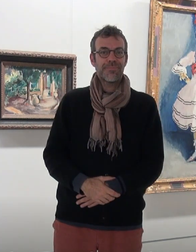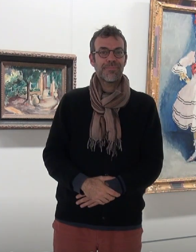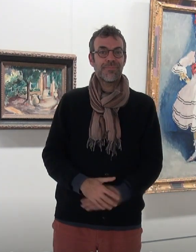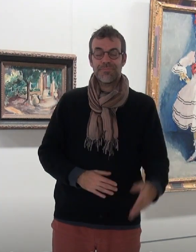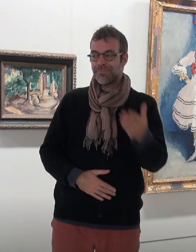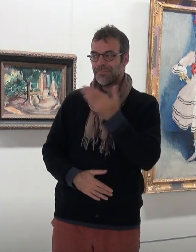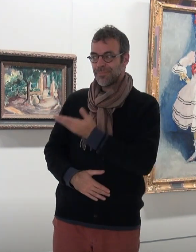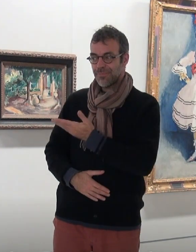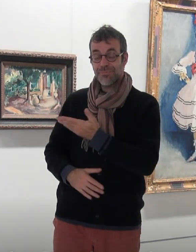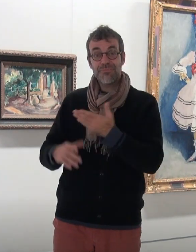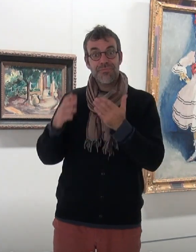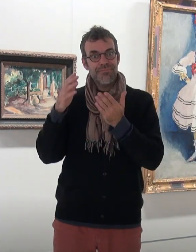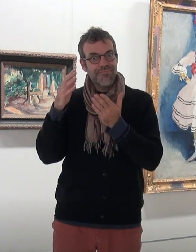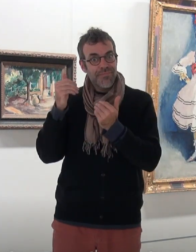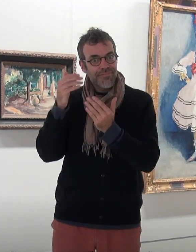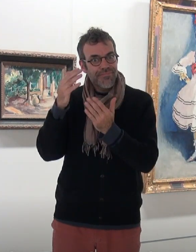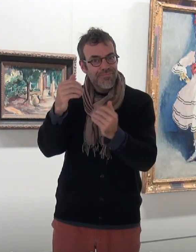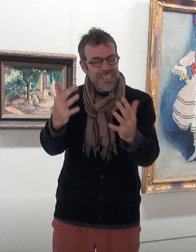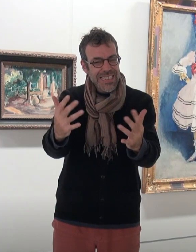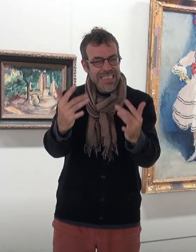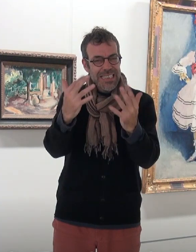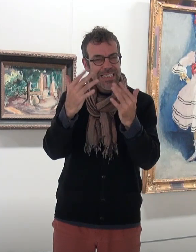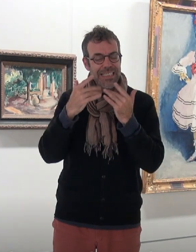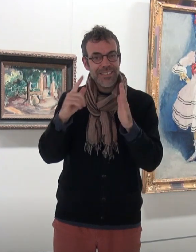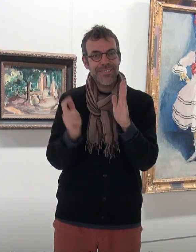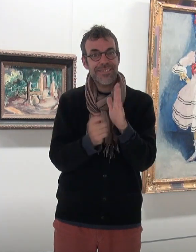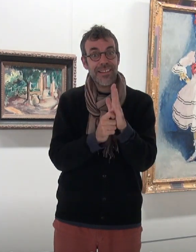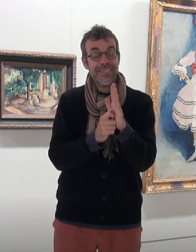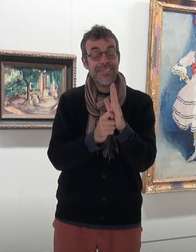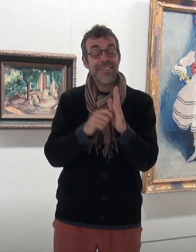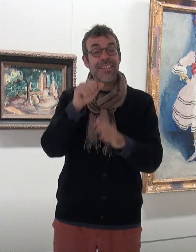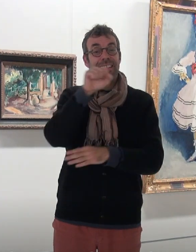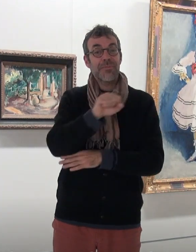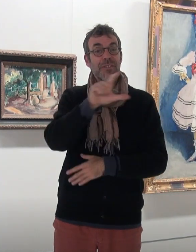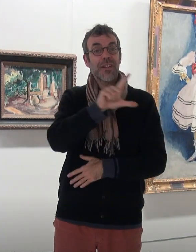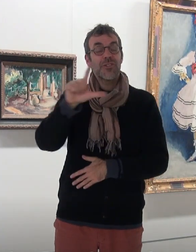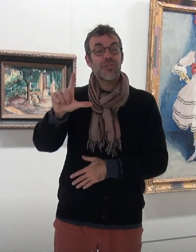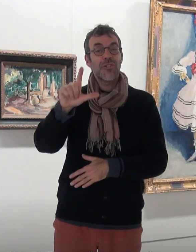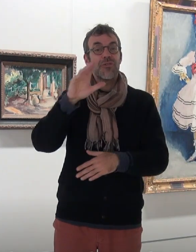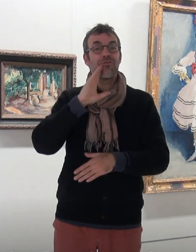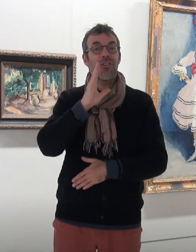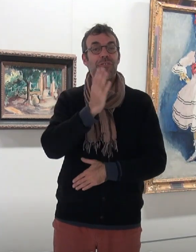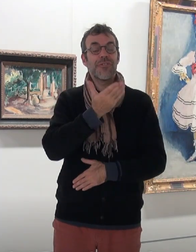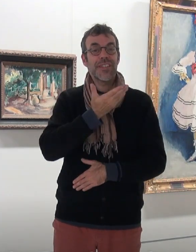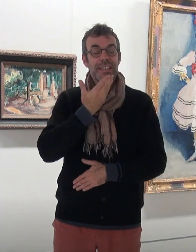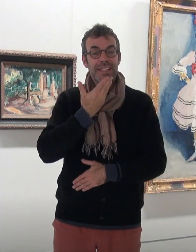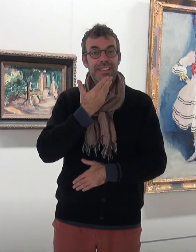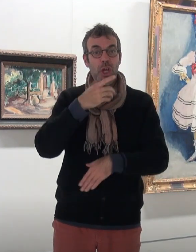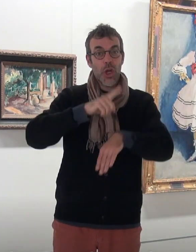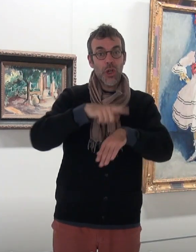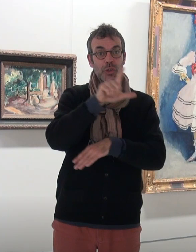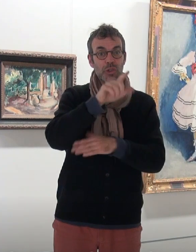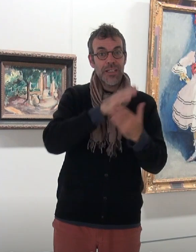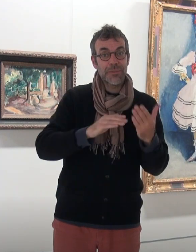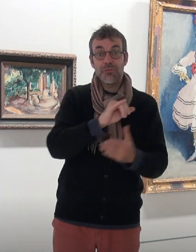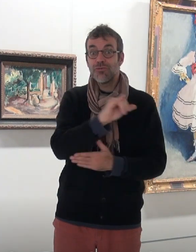Nous vous attendons nombreux le samedi 22 janvier de 14h30 à 16h dans le respect des conditions sanitaires.